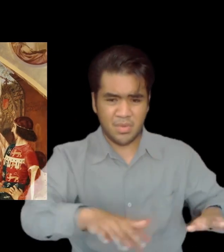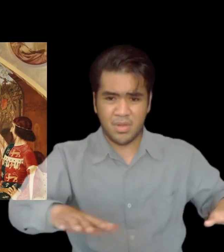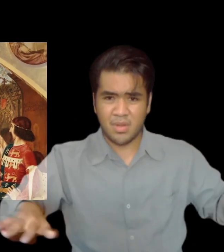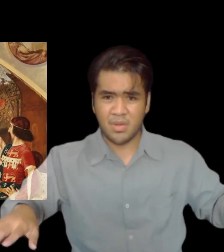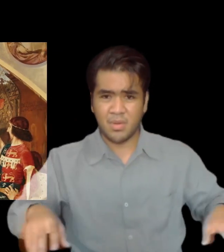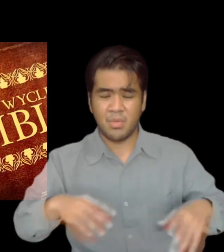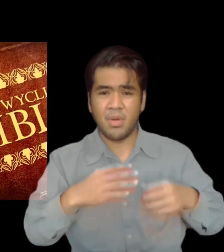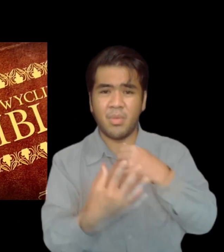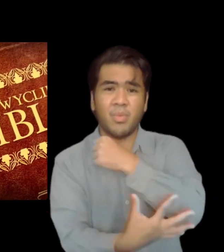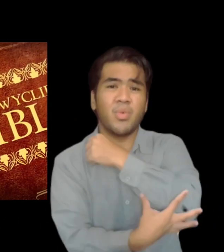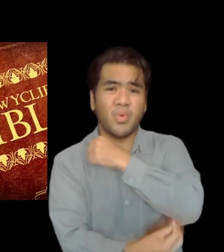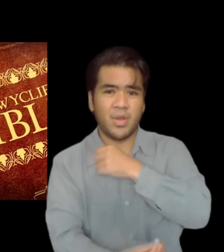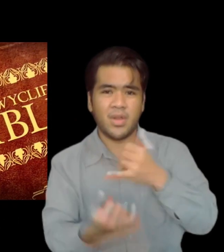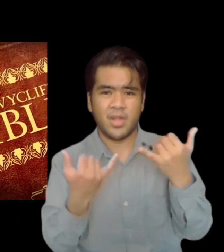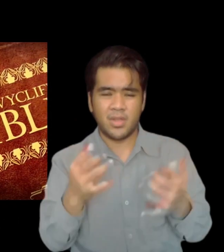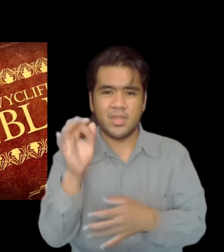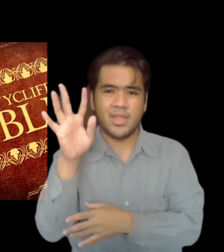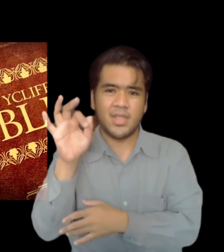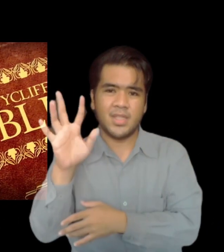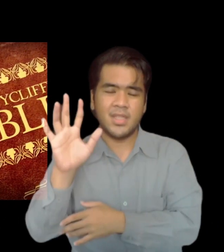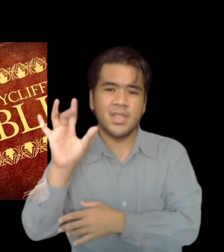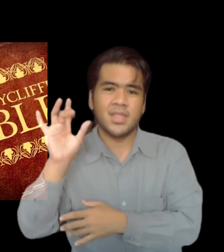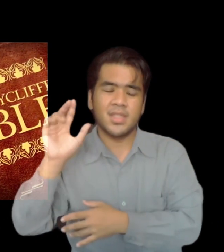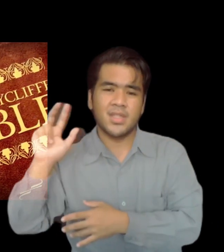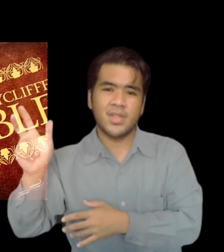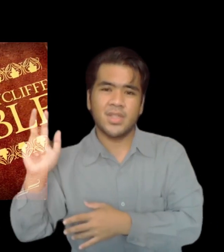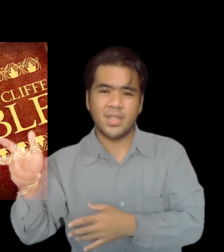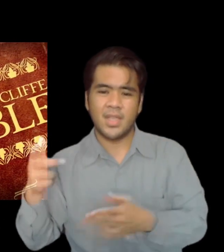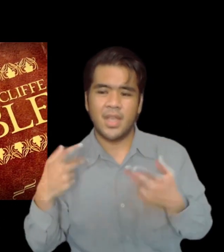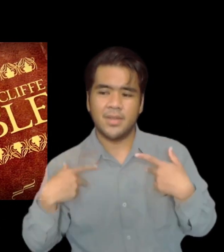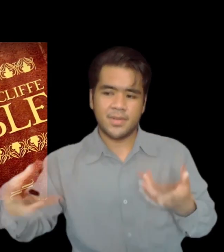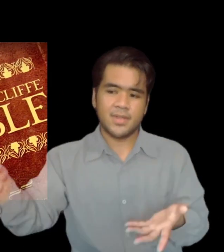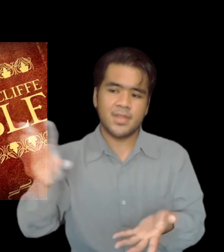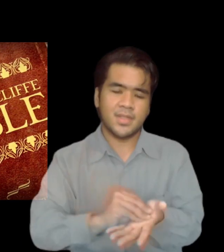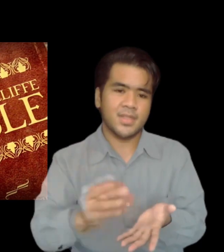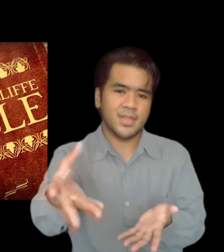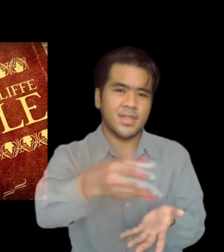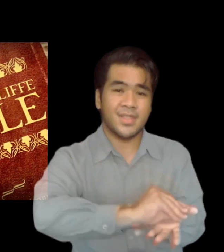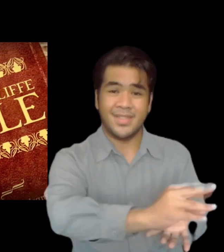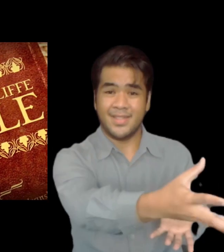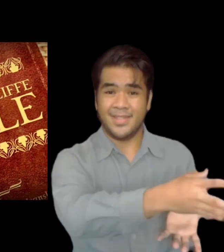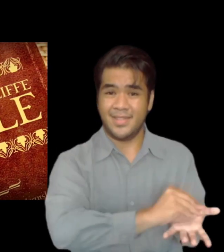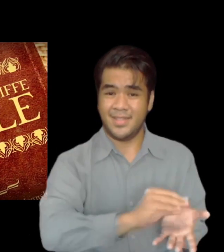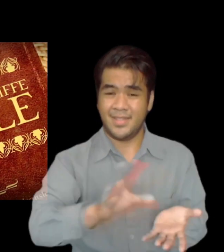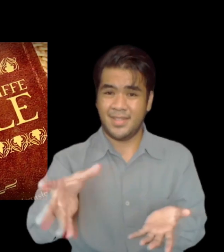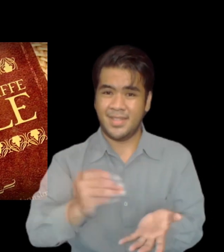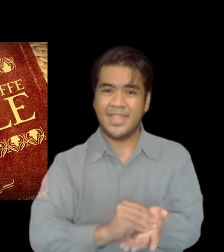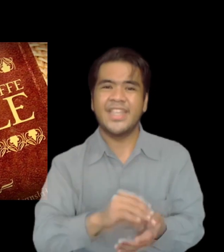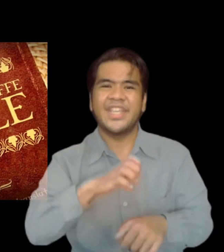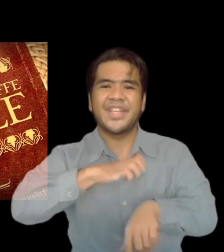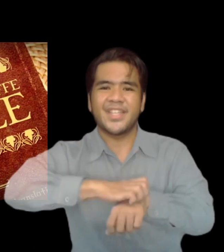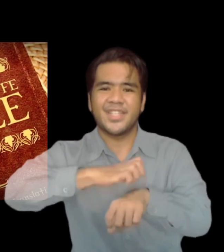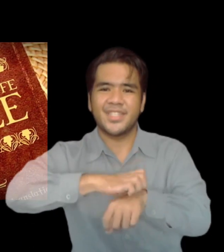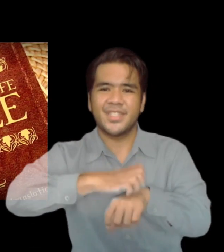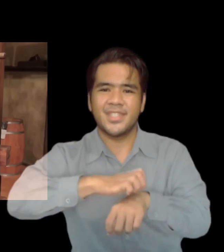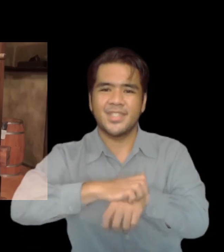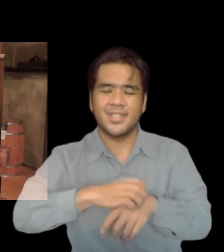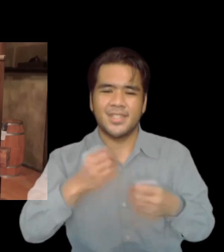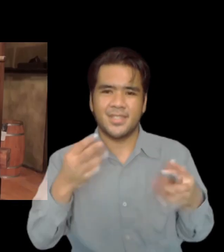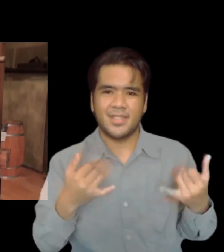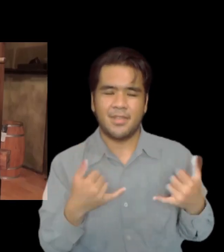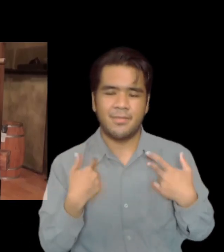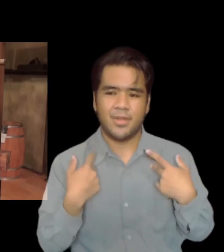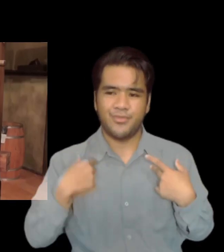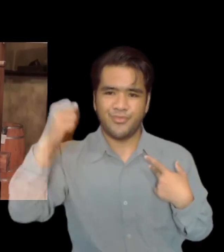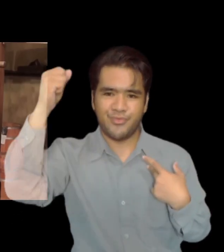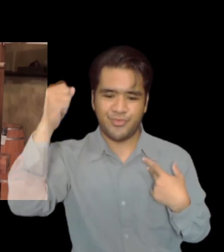makapagbasa ng Biblia. Kaya noong 1380 ay pinangunahan niya ang pagsalin ng Biblia mula sa wikang Latin patungong Ingles. Ang